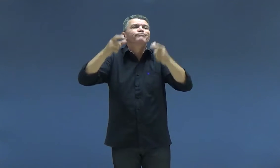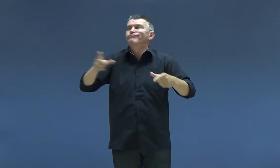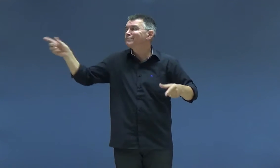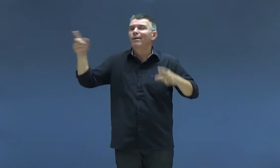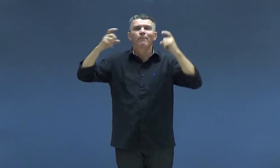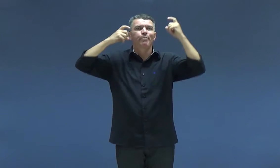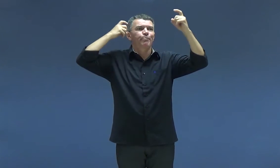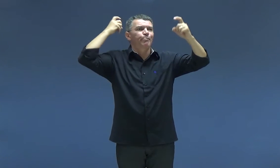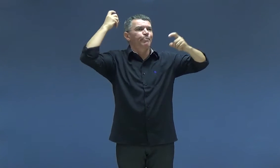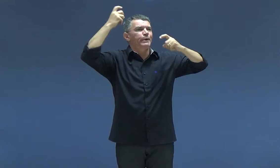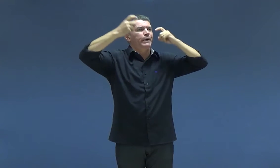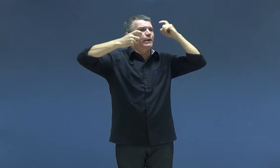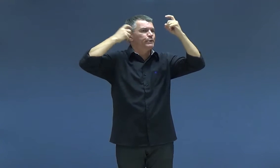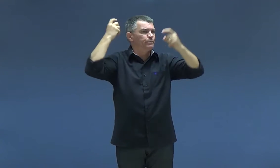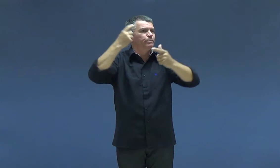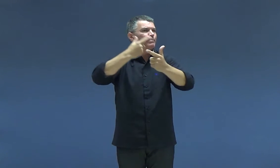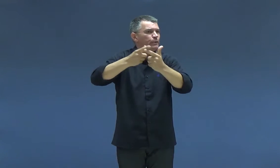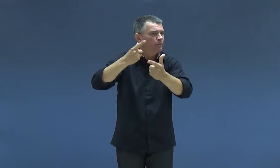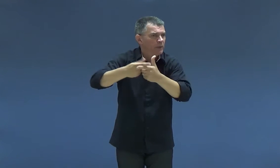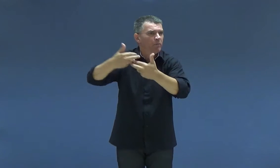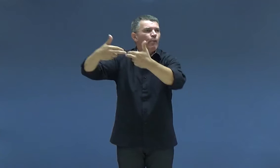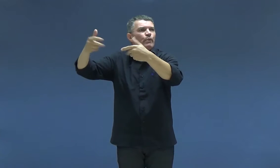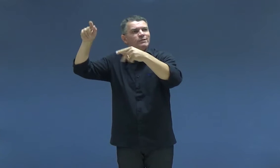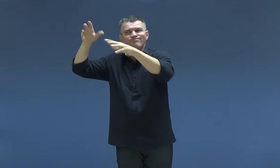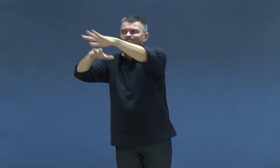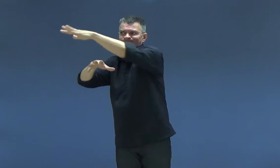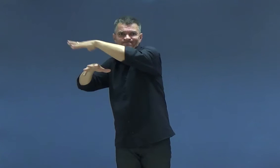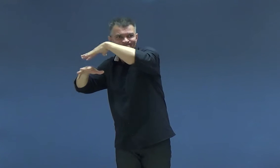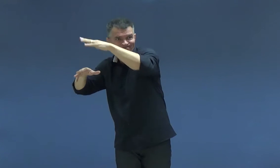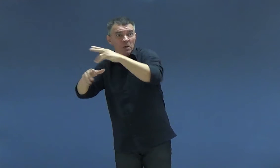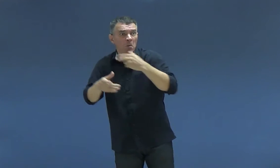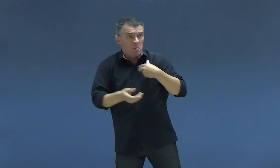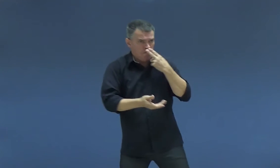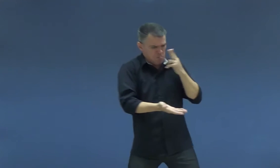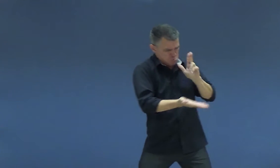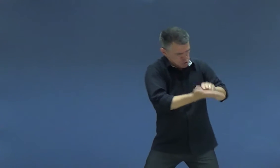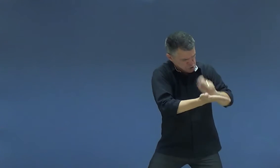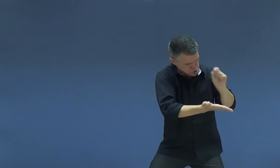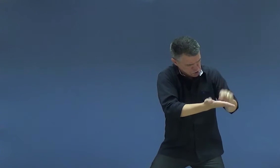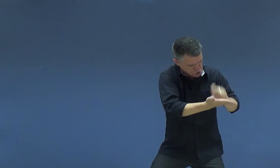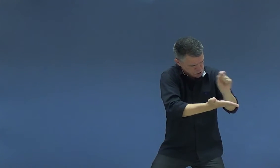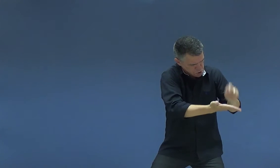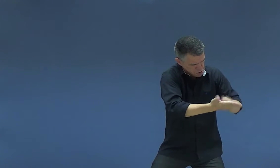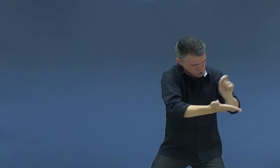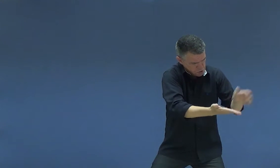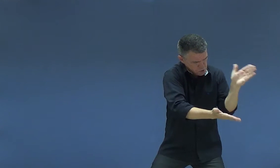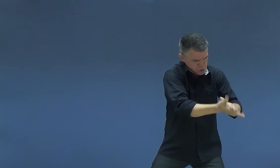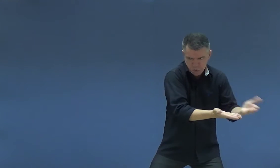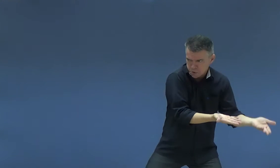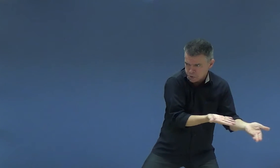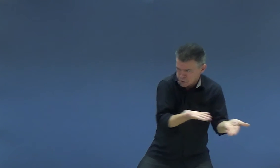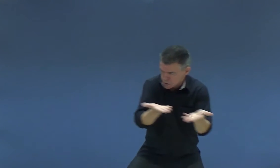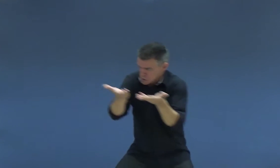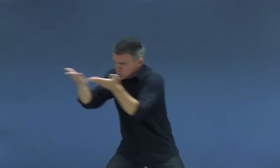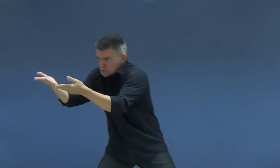escrevia e mandava para os lugares, porque as pessoas ali ficavam preocupadas, né, com a região ali que ele estava, ele ia lá, escrevia as cartas